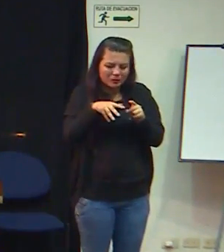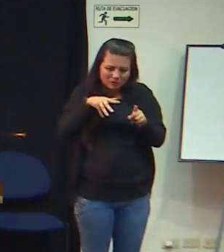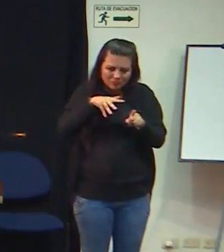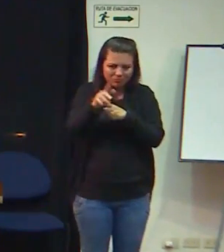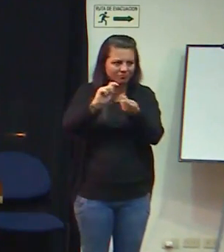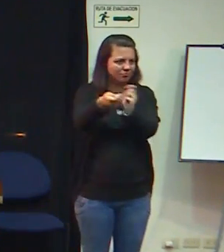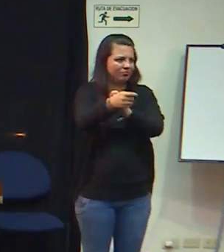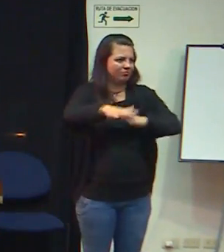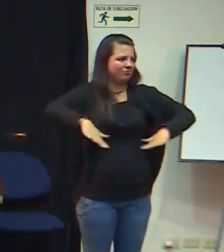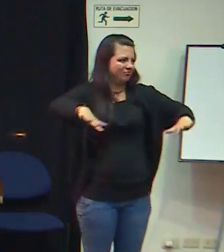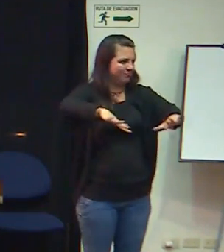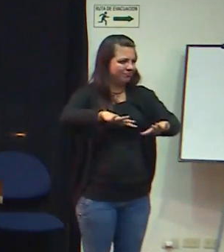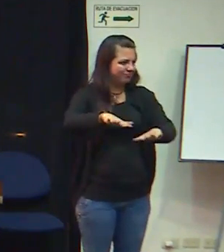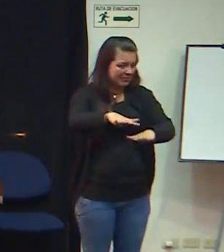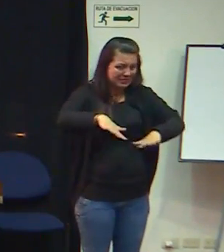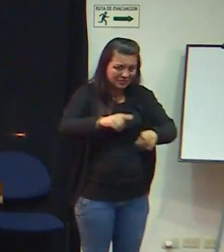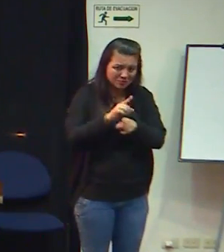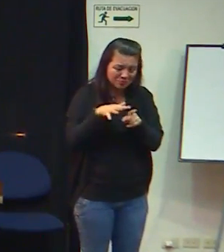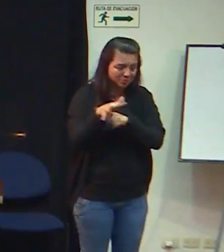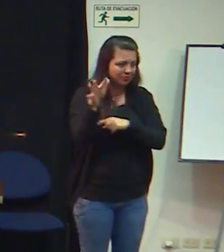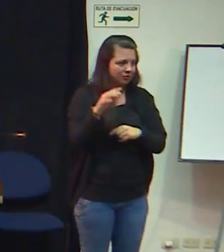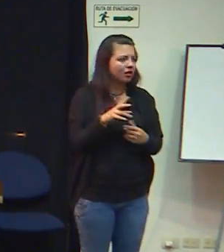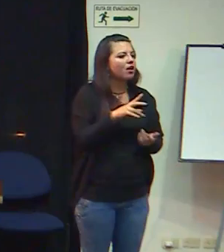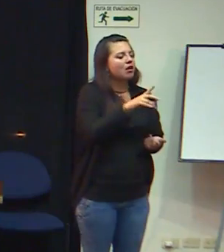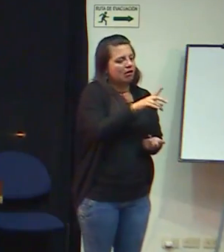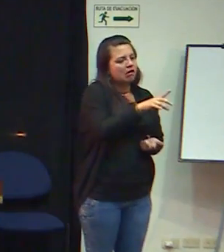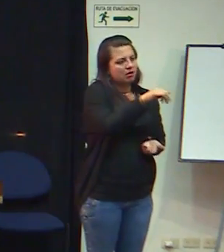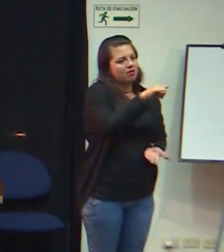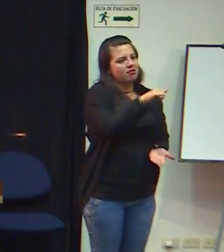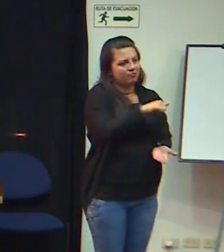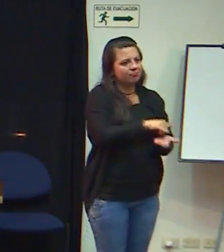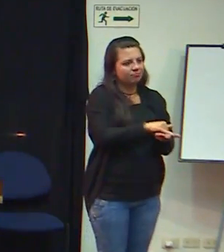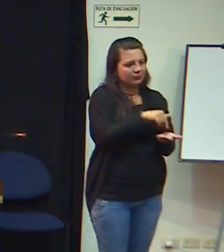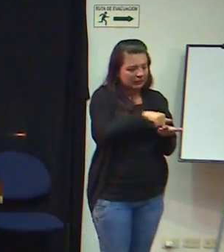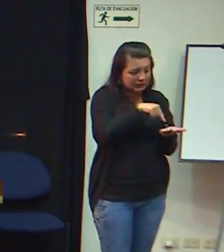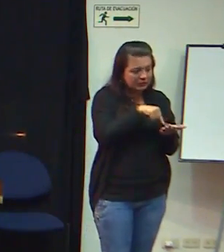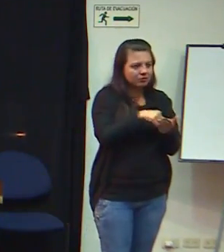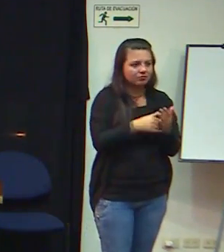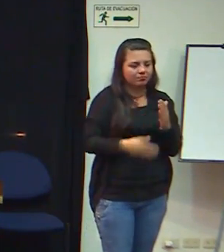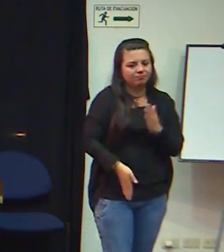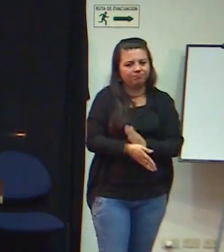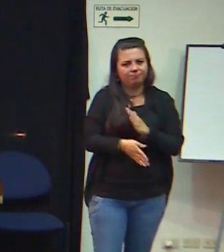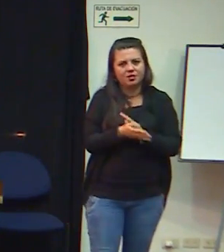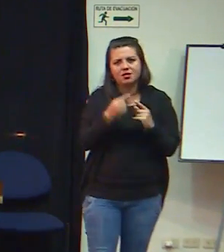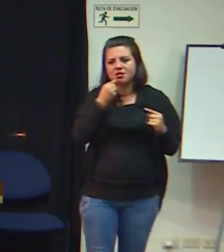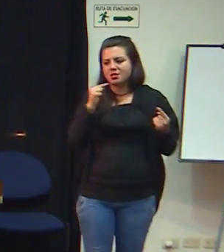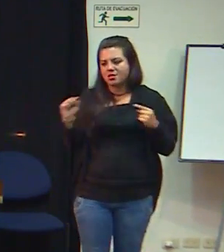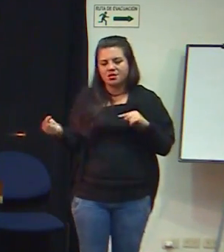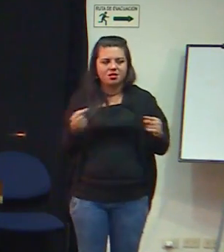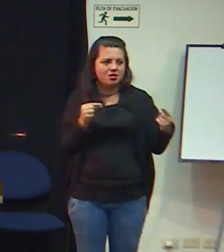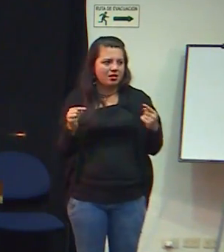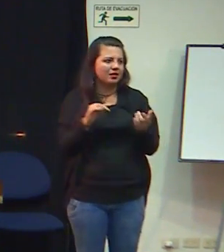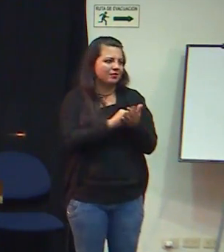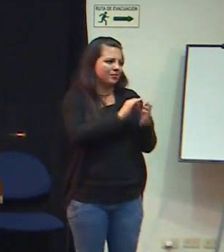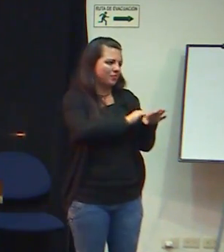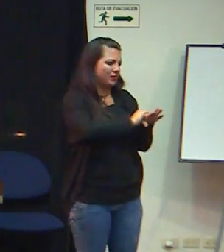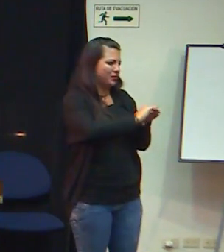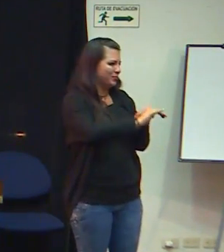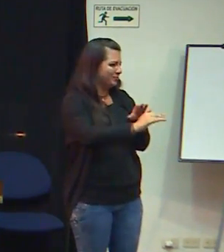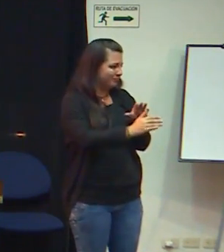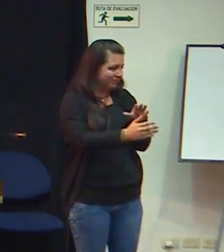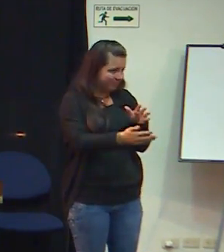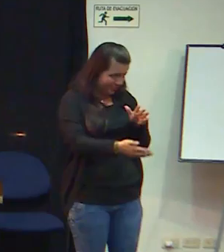inmediatos. Y creo que ahí es donde tenemos que seguir en la conversación. La invitación es a que